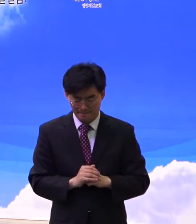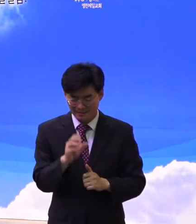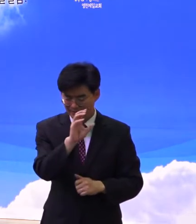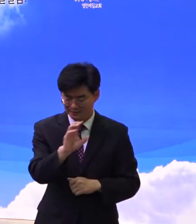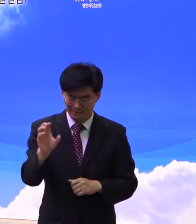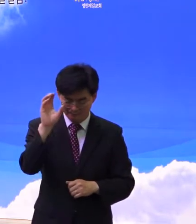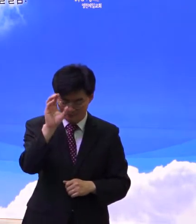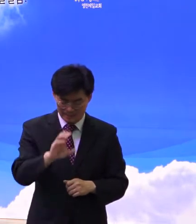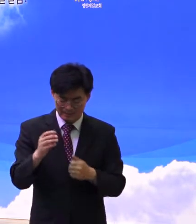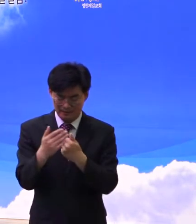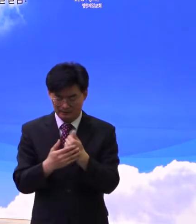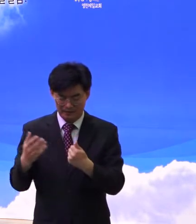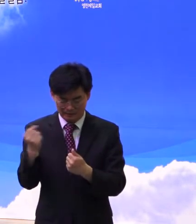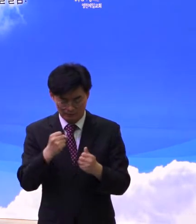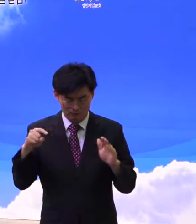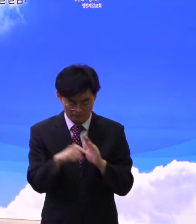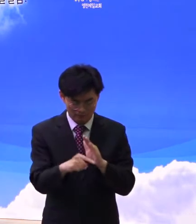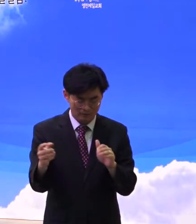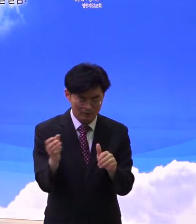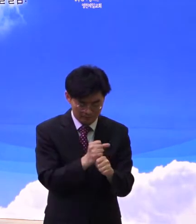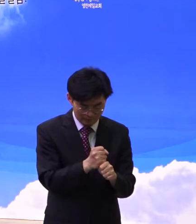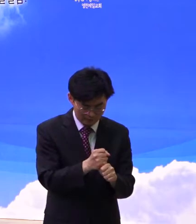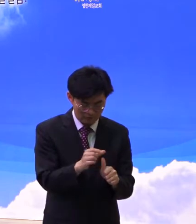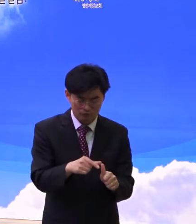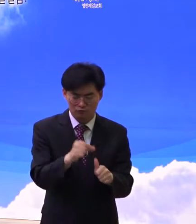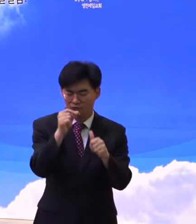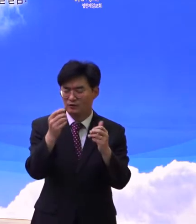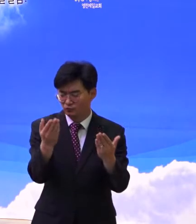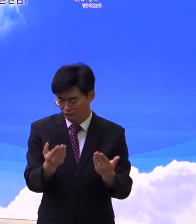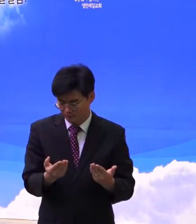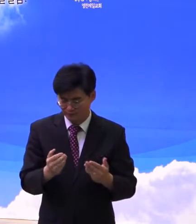십자가의 그 은혜로 친히 찾아오셔서 만나주시고